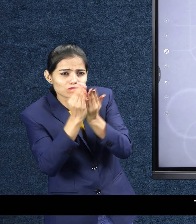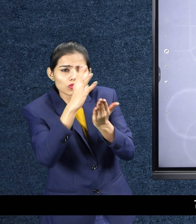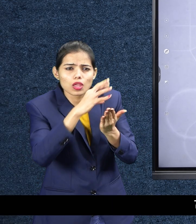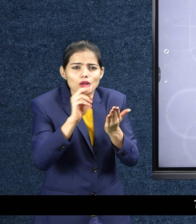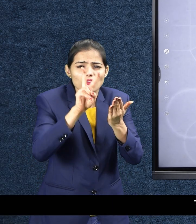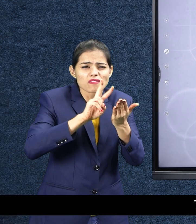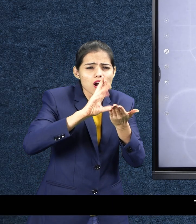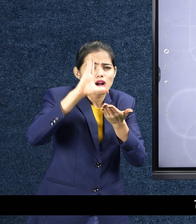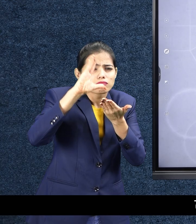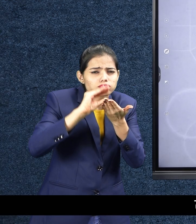रोमांचक संकल्पनांचा शोध घेतला.